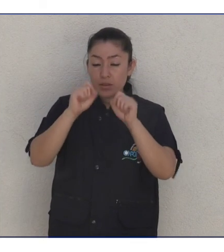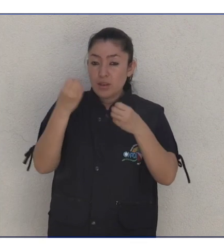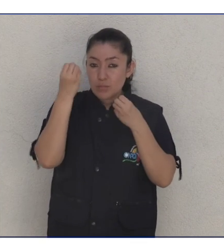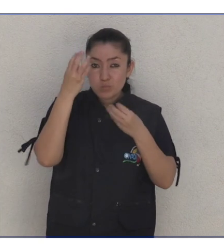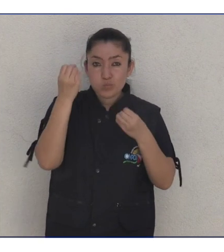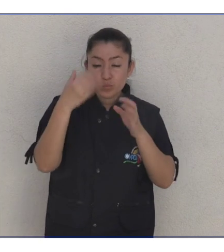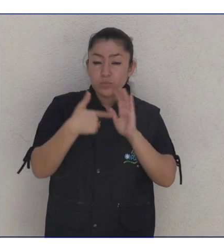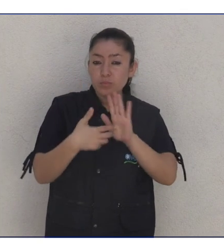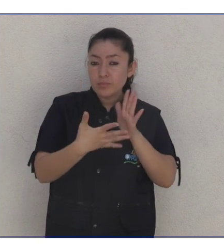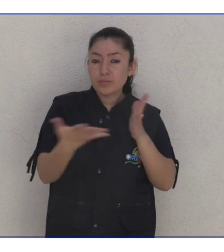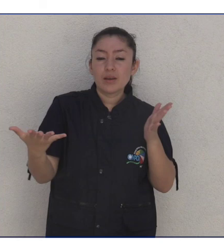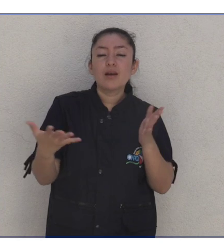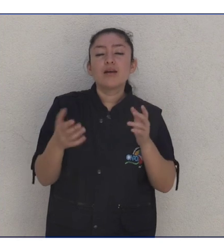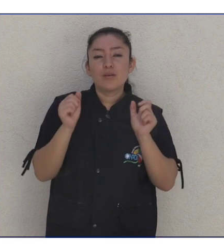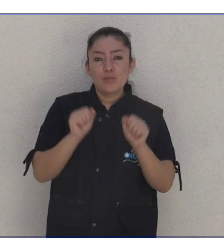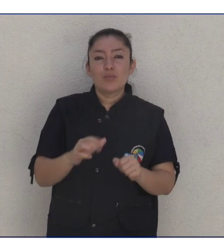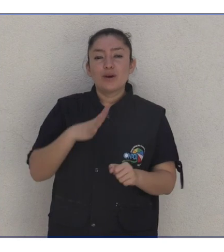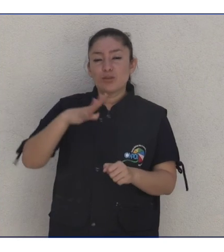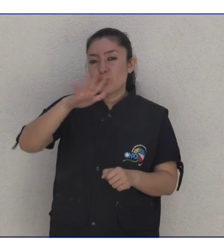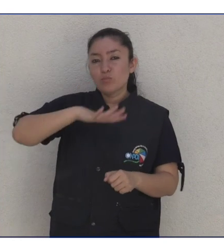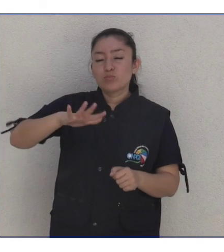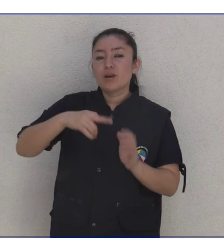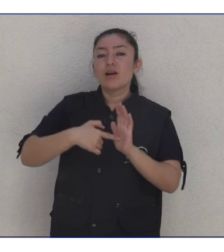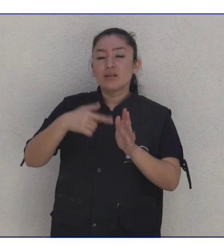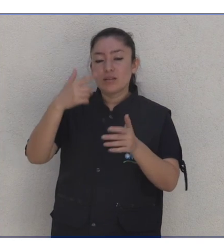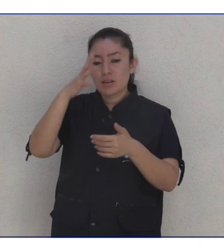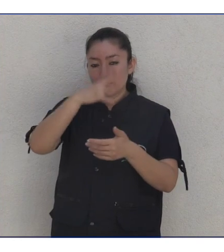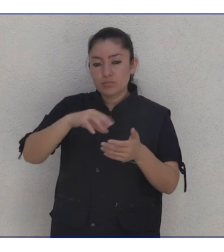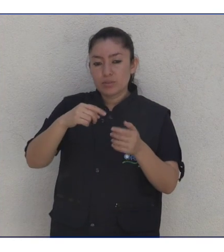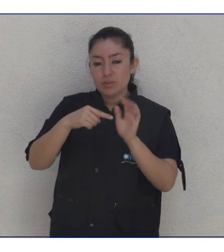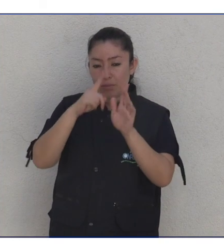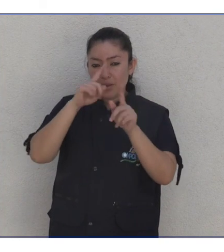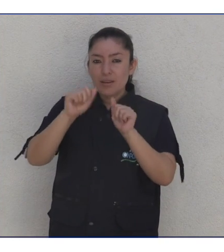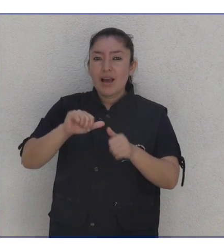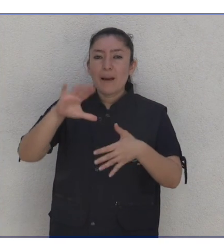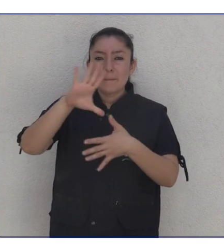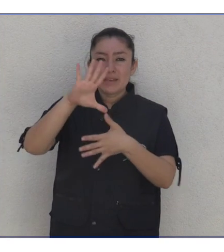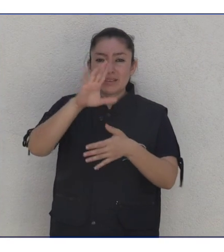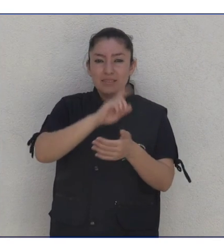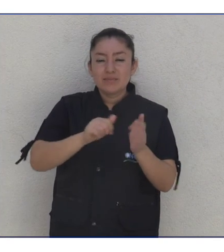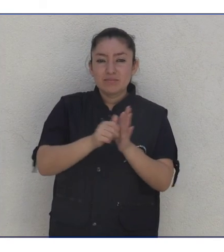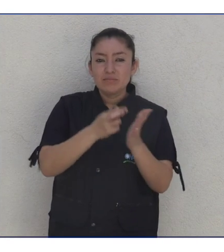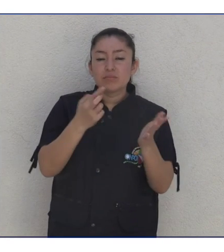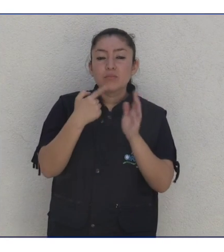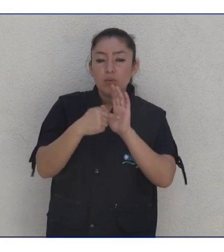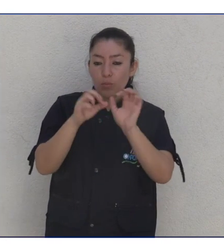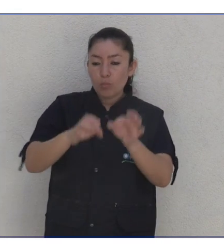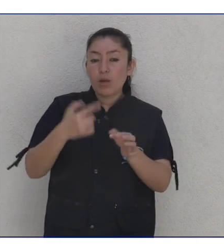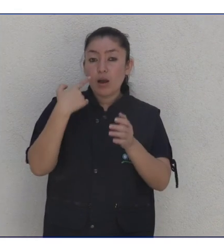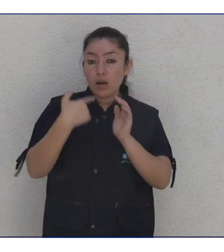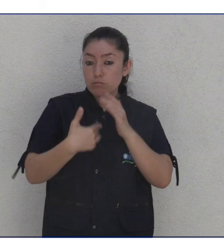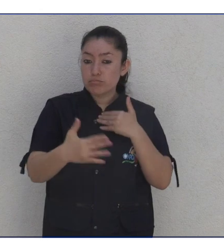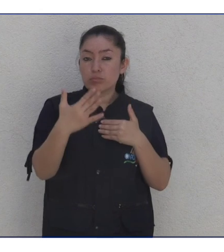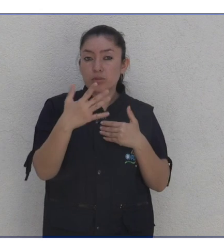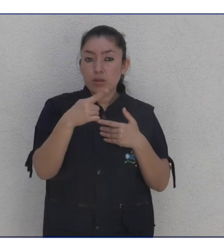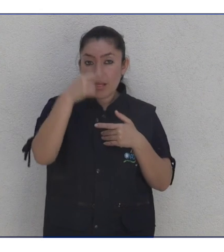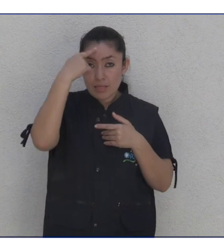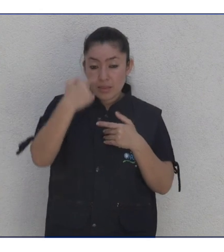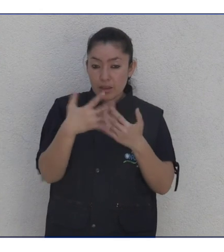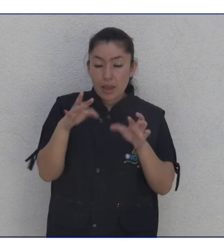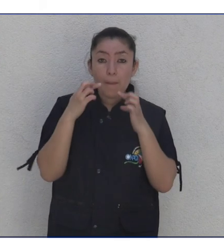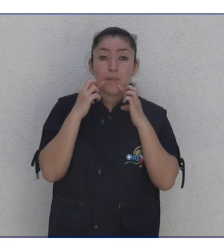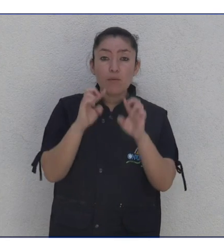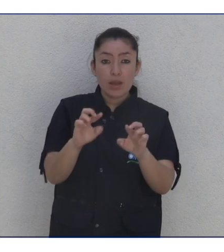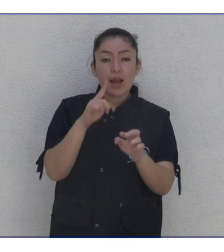el presente artículo y los artículos 6 y 68, los cuales entrarán en vigor el día de su publicación en el